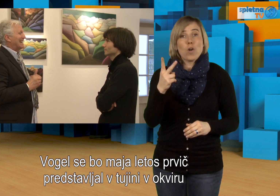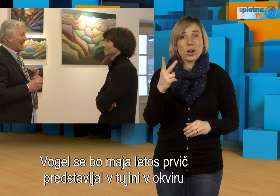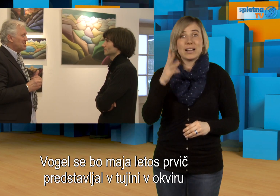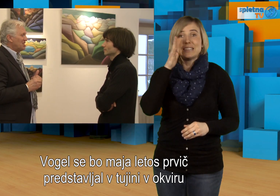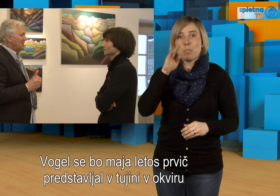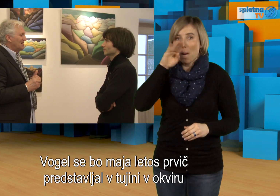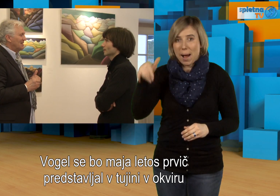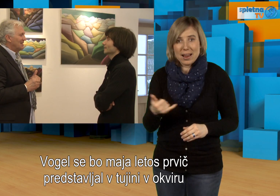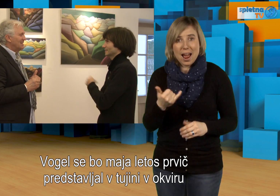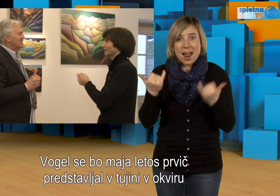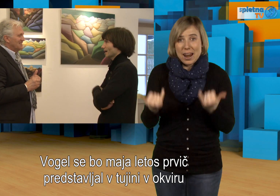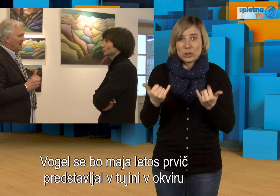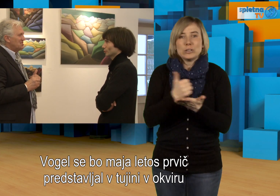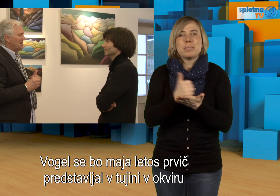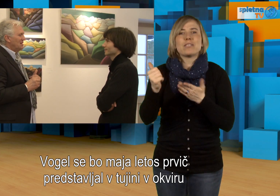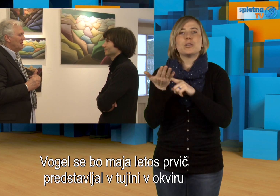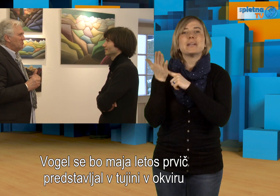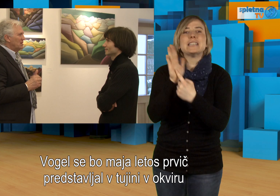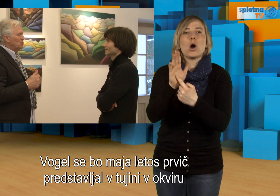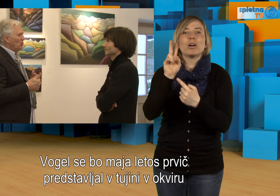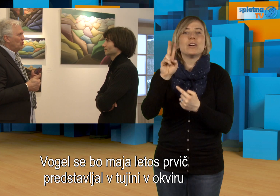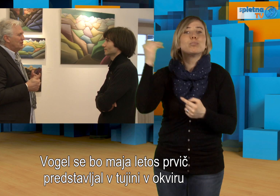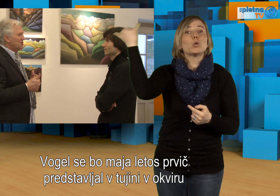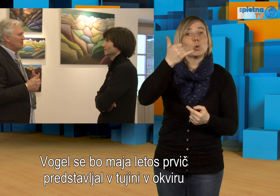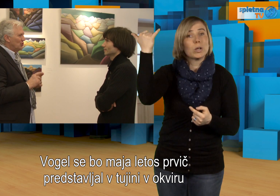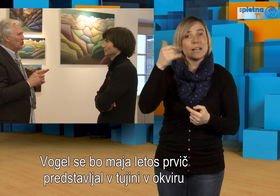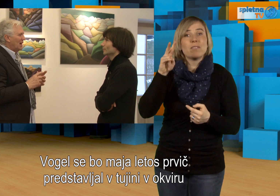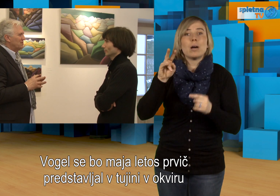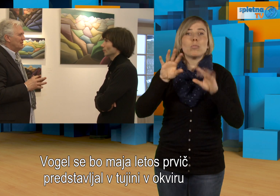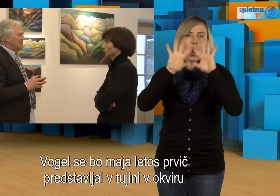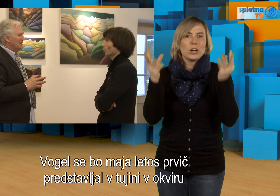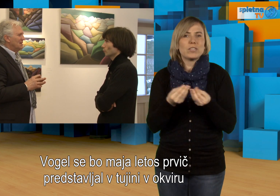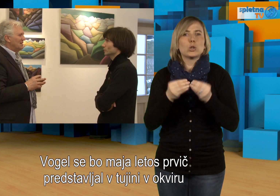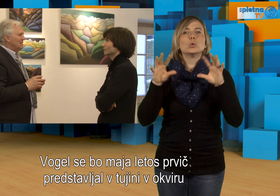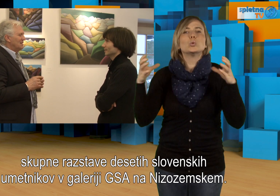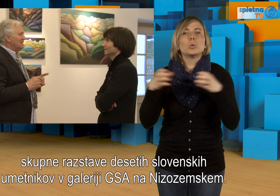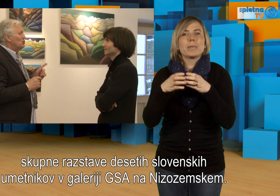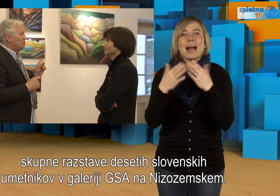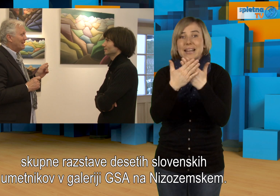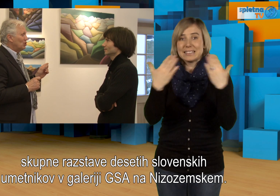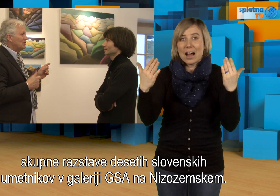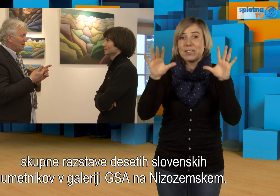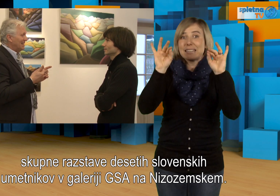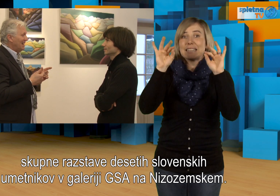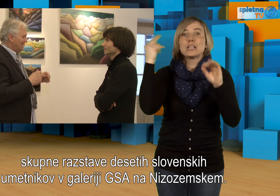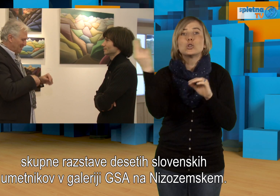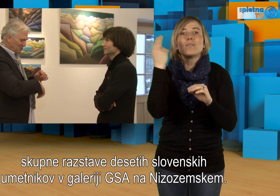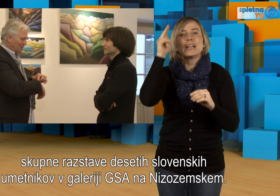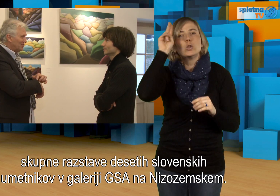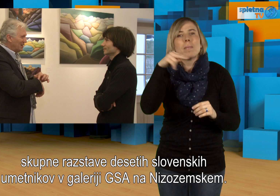Vogel se bo maja letos prvič predstavljal v tujini v okviru skupne razstave 10 slovenskih umetnikov v galeriji